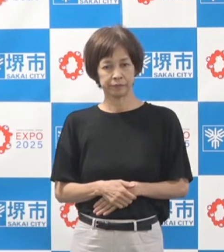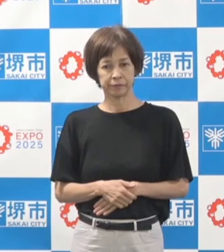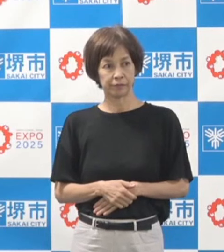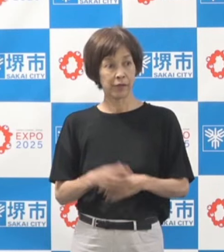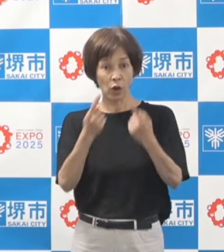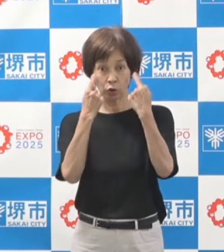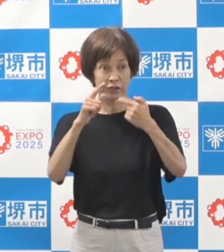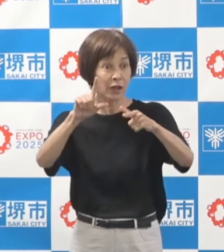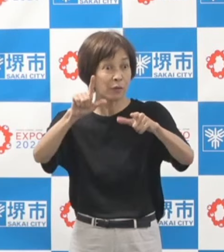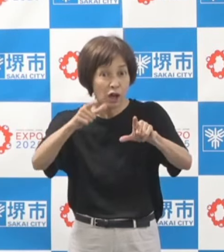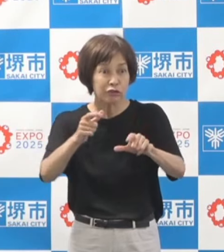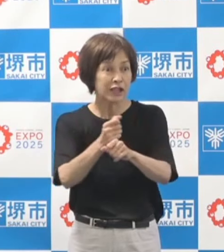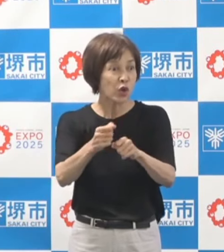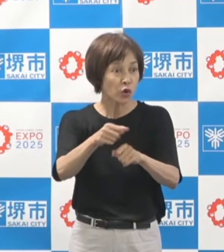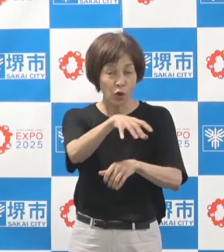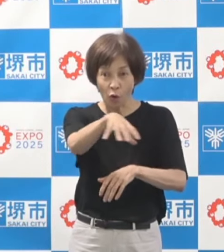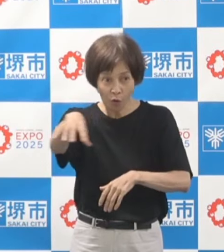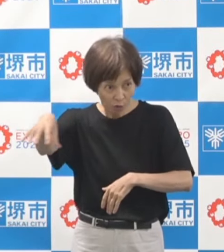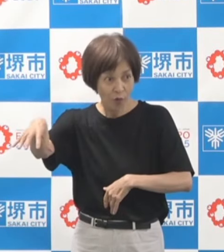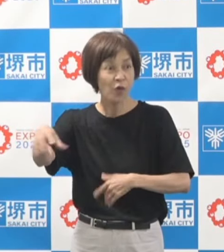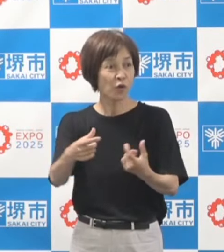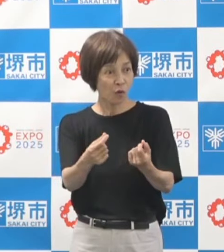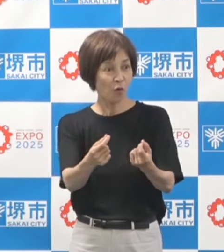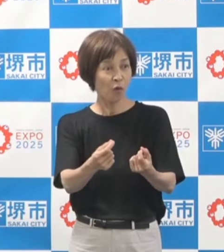個人じゃなくて事業所単位で登録されるもの。